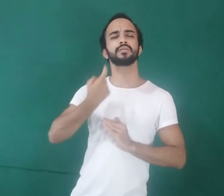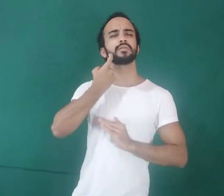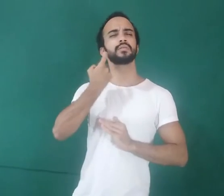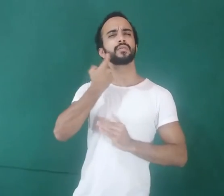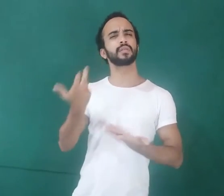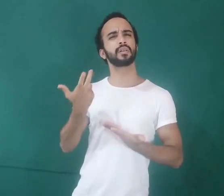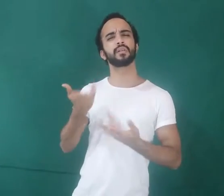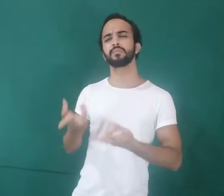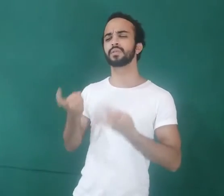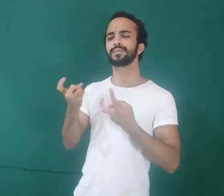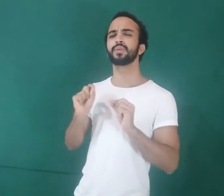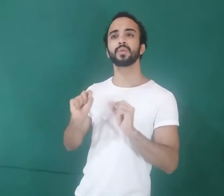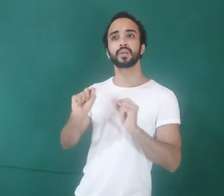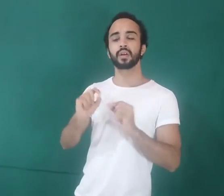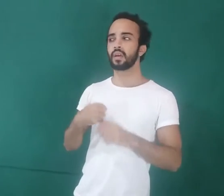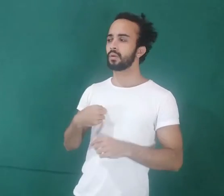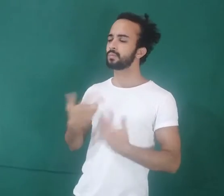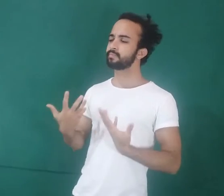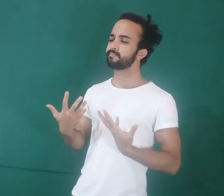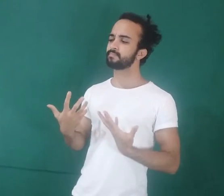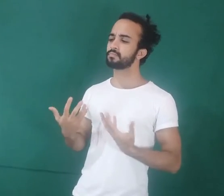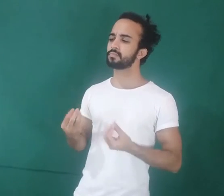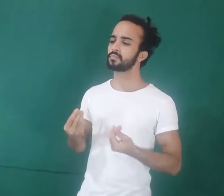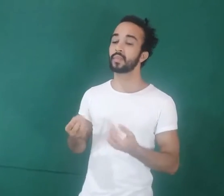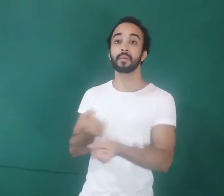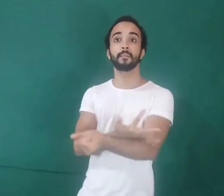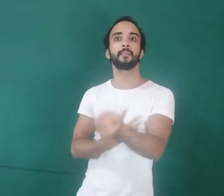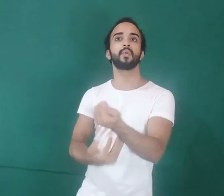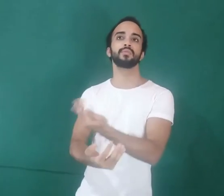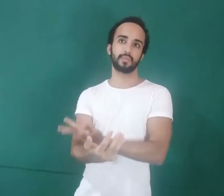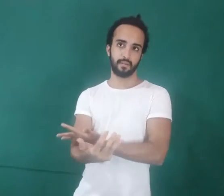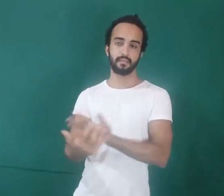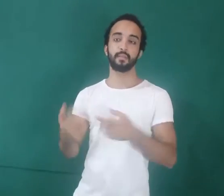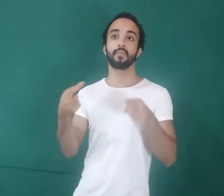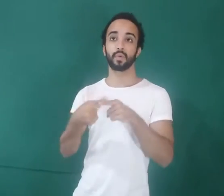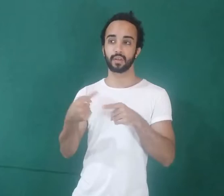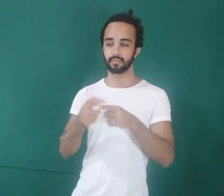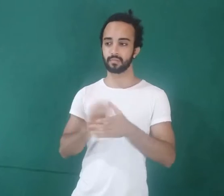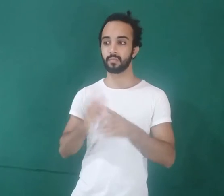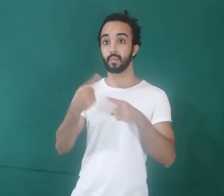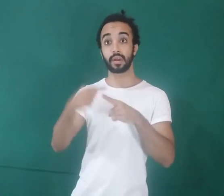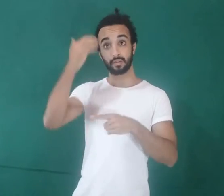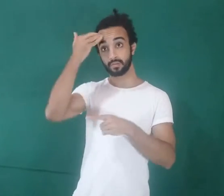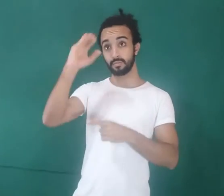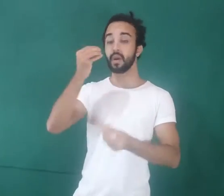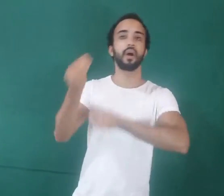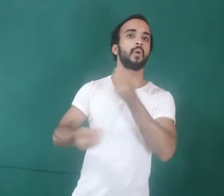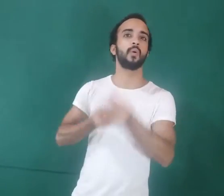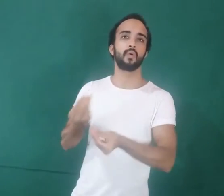eu fiquei emocionada, porque eu não sabia o que seria, mas era mais ou